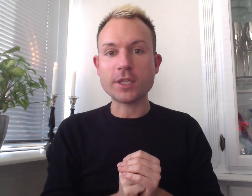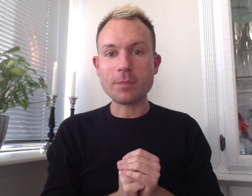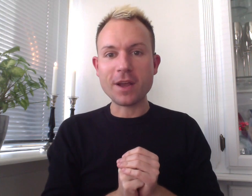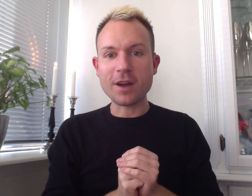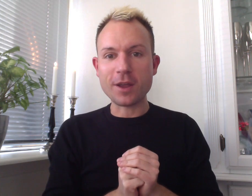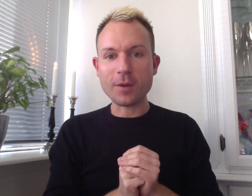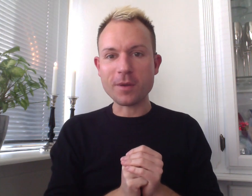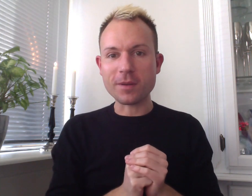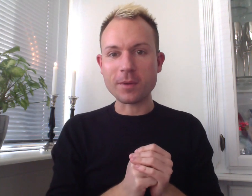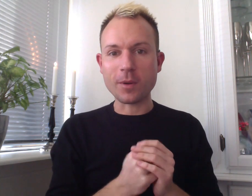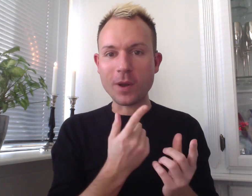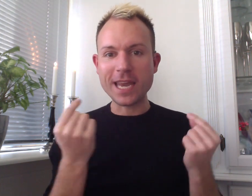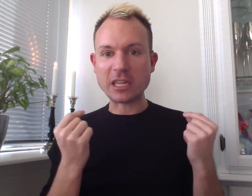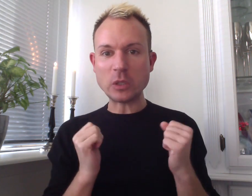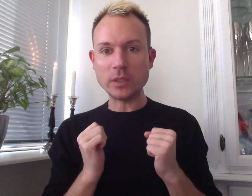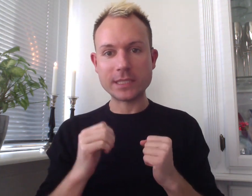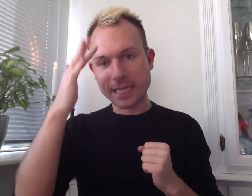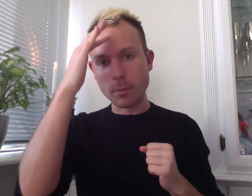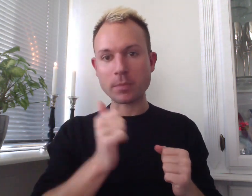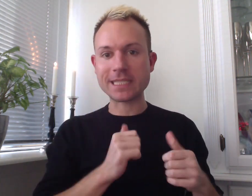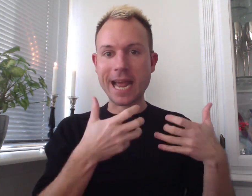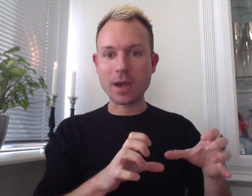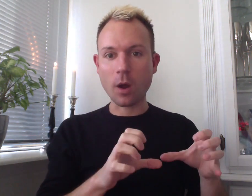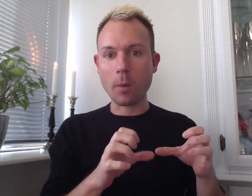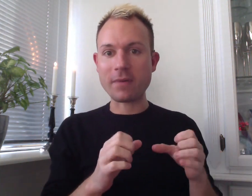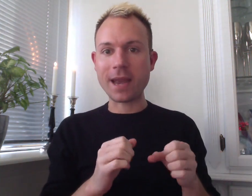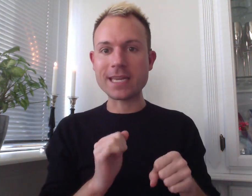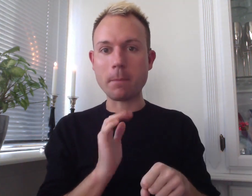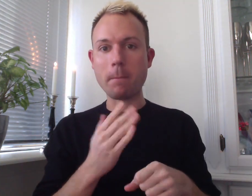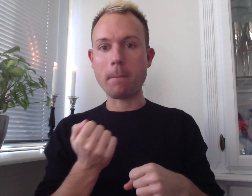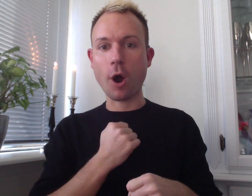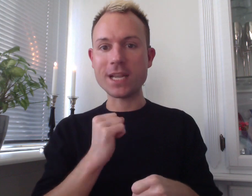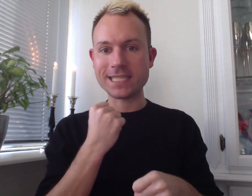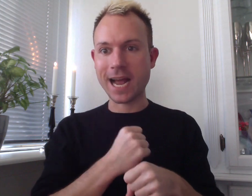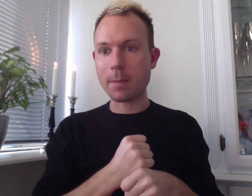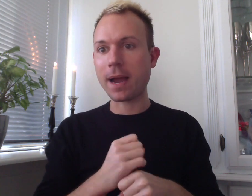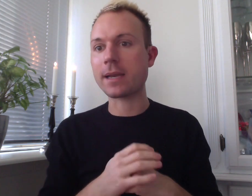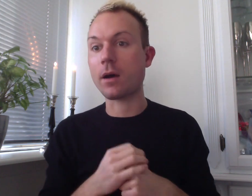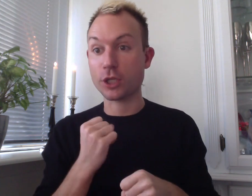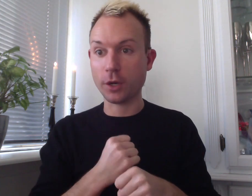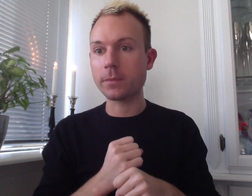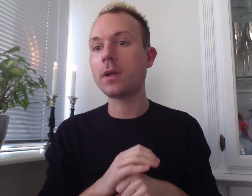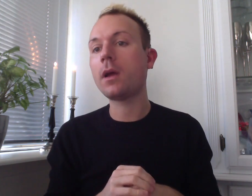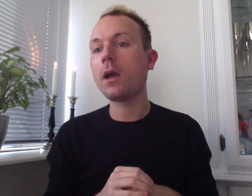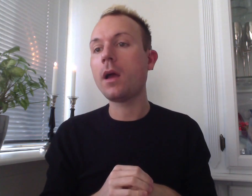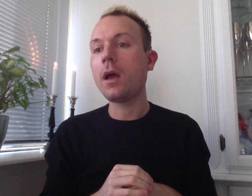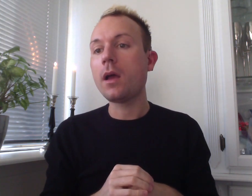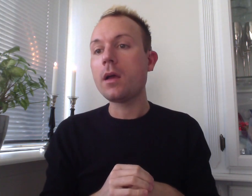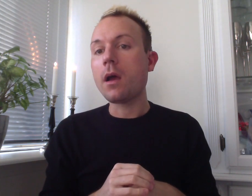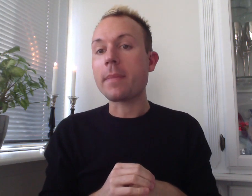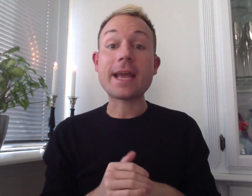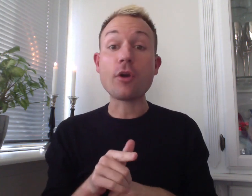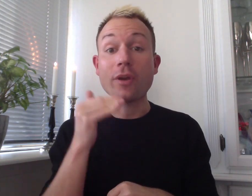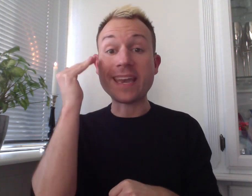bliver kolleger der ud, der sender mig op til den andre, og man gerne kan beholde sit arbejde og job. Men jeg er jo den